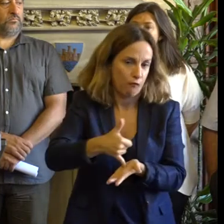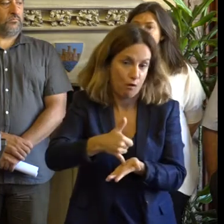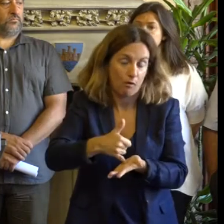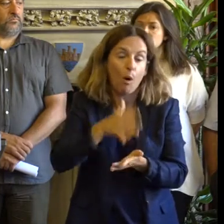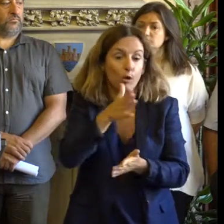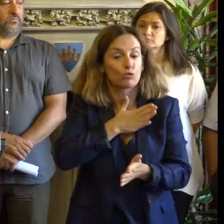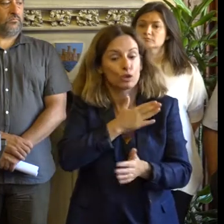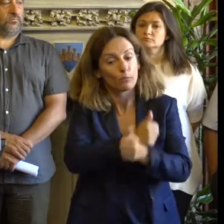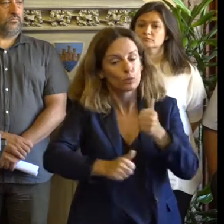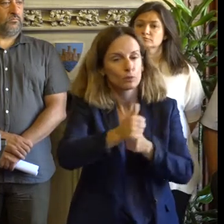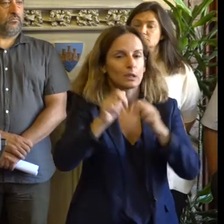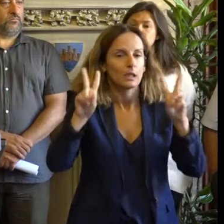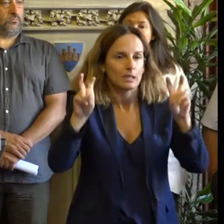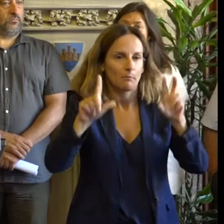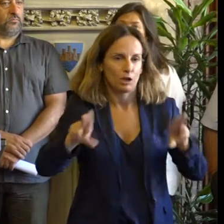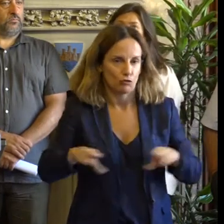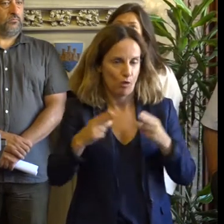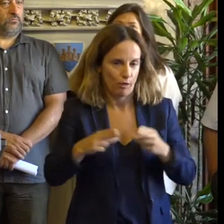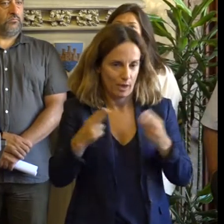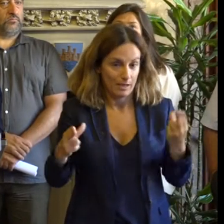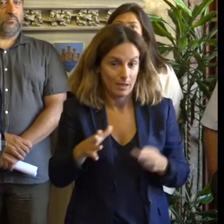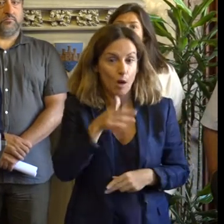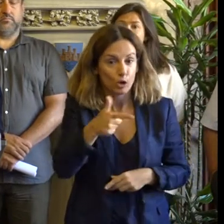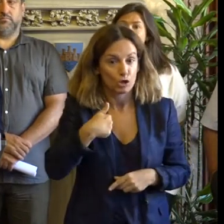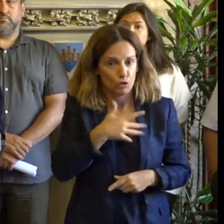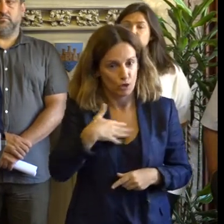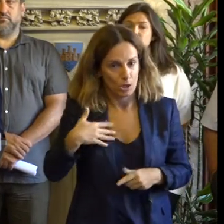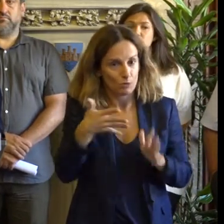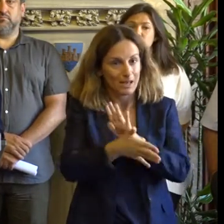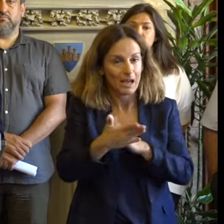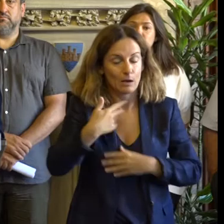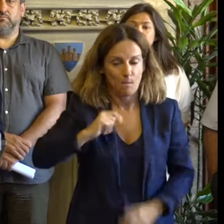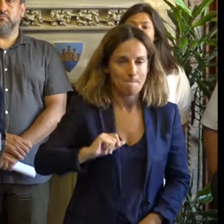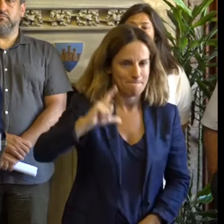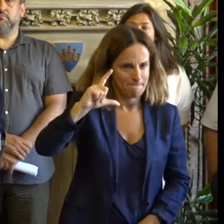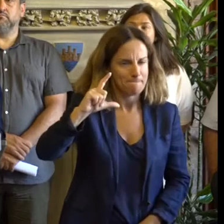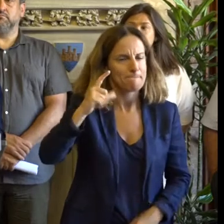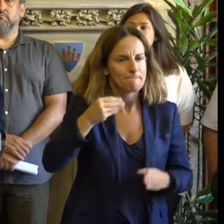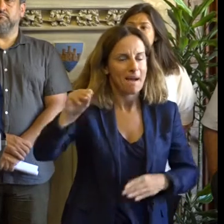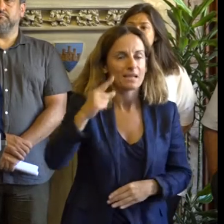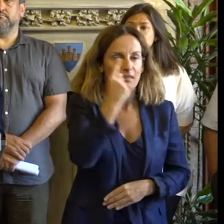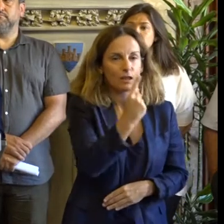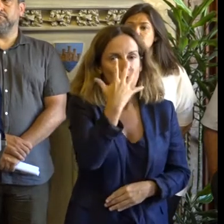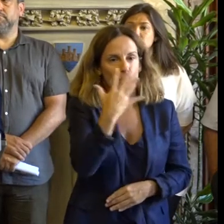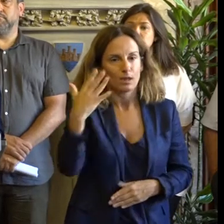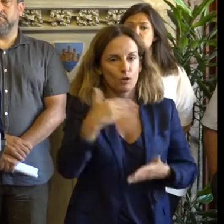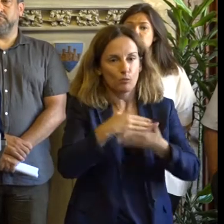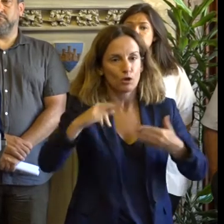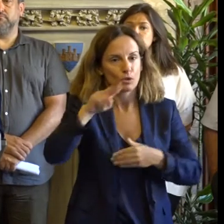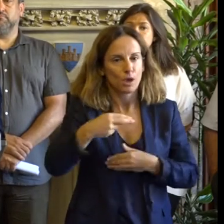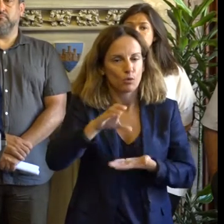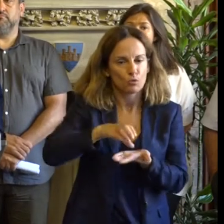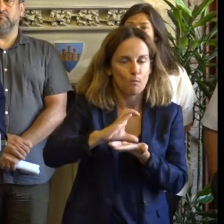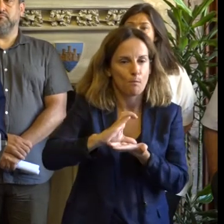social. I en aquest sentit vull destacar l'augment de 155 milions d'euros de pressupost a l'IMAS,